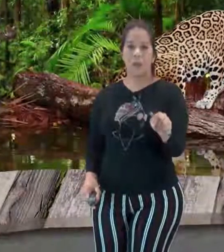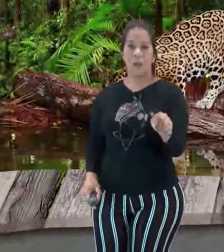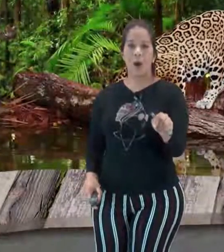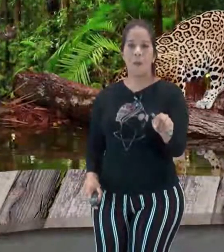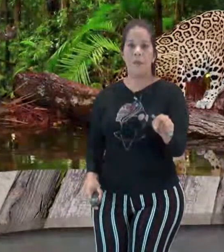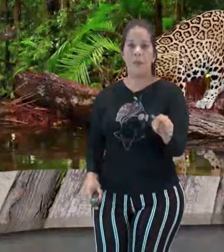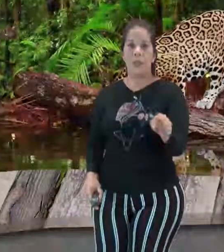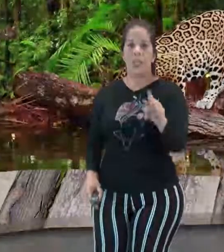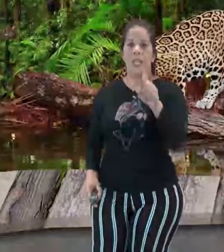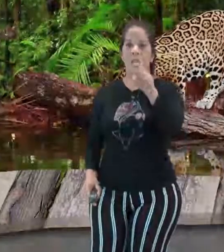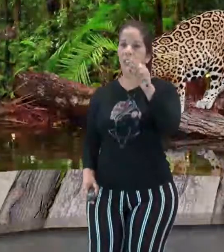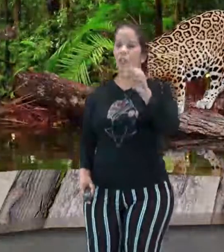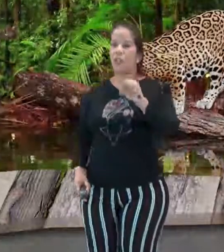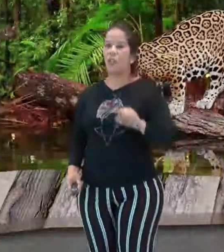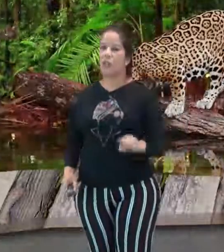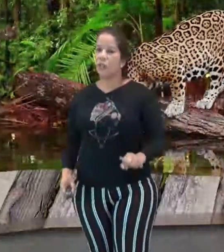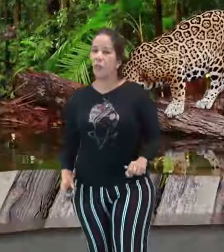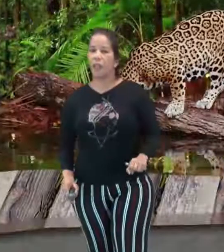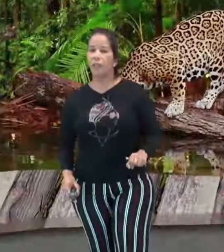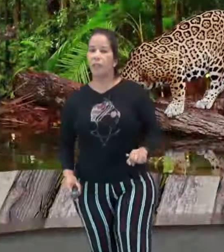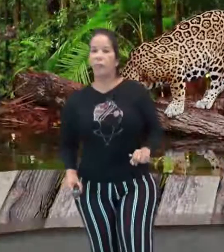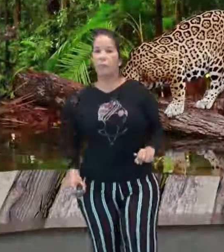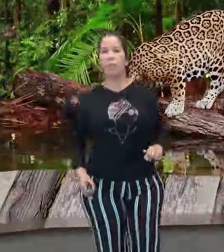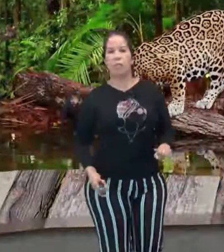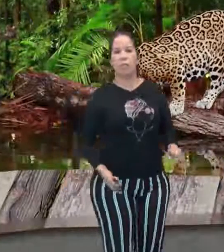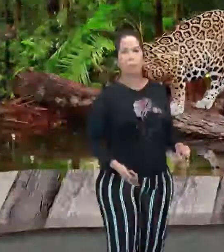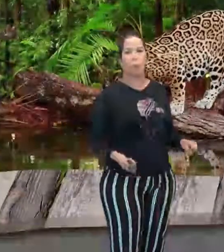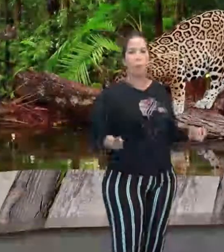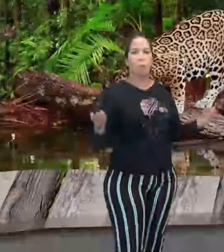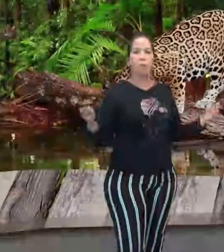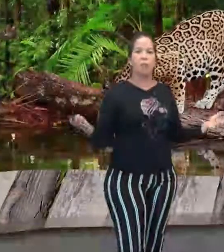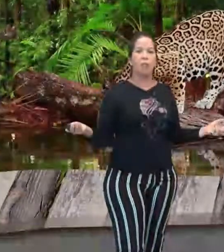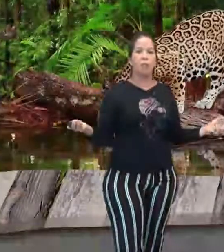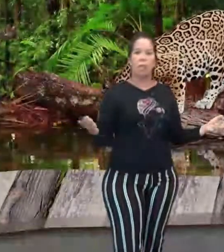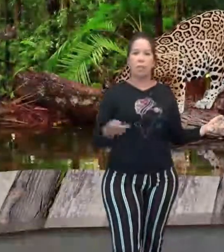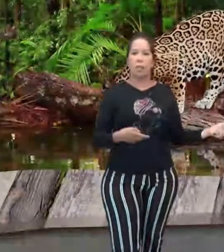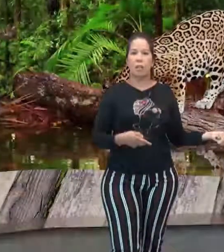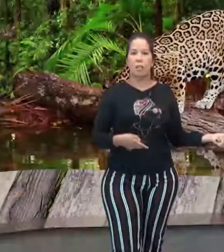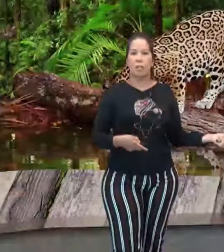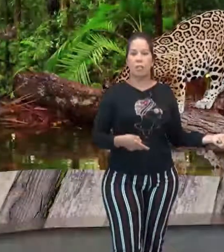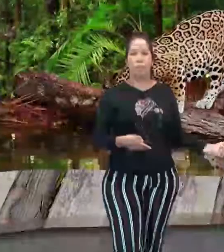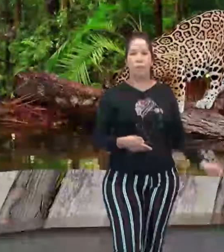masculino, tá bom? E aí a gente te aguarda então para nossas próximas aulas,